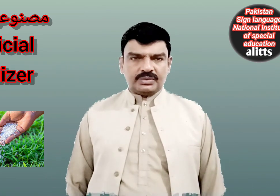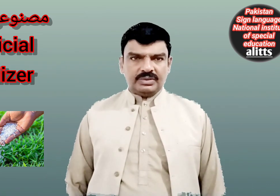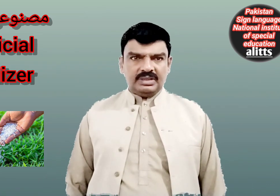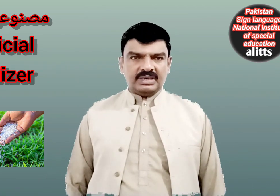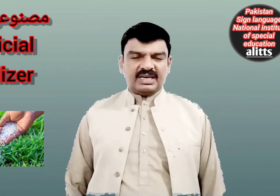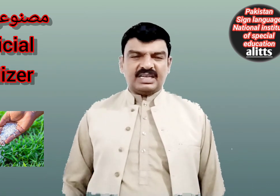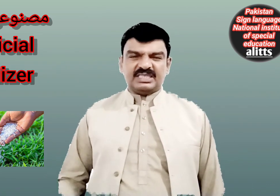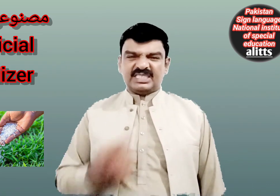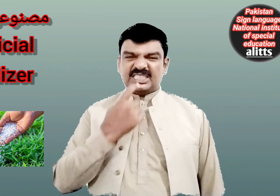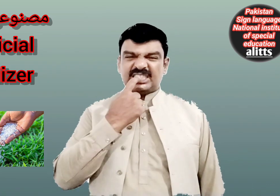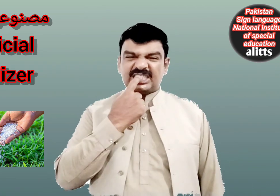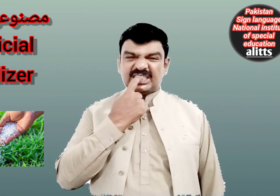मसनूई खाद।